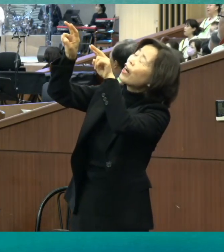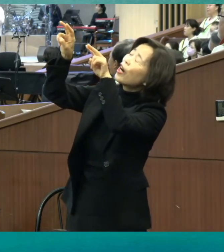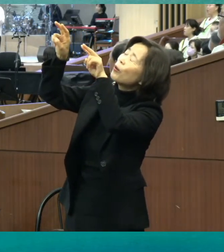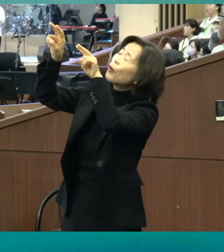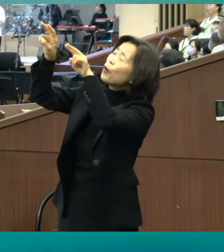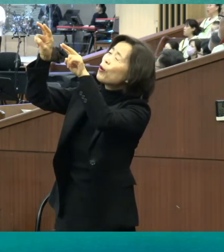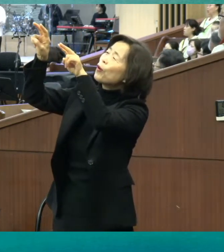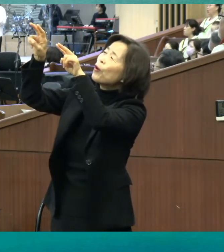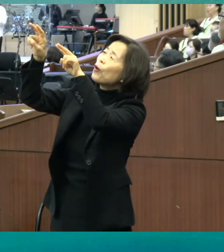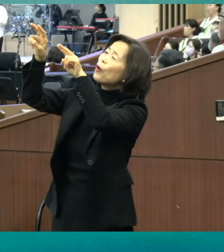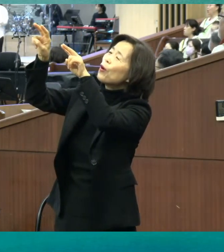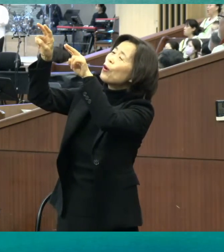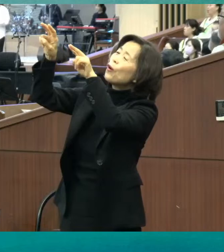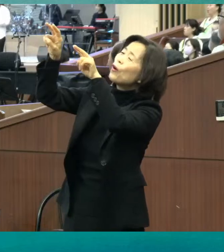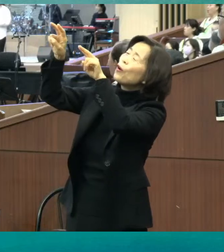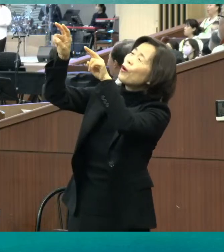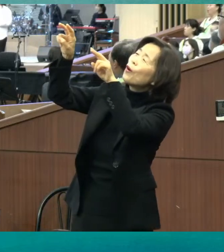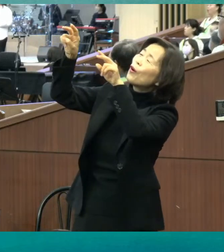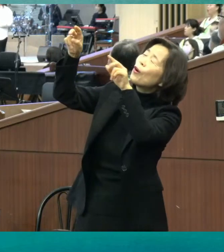바라보고